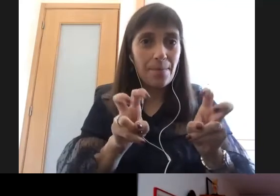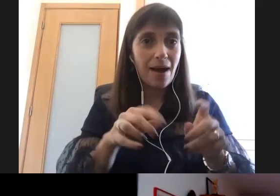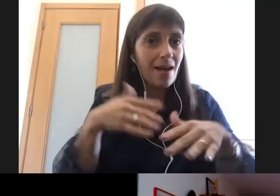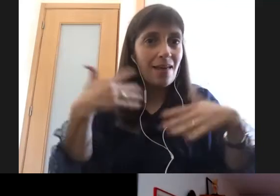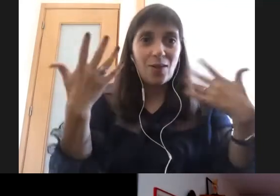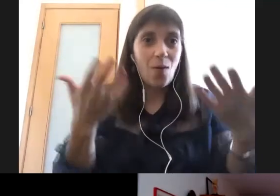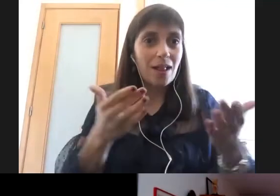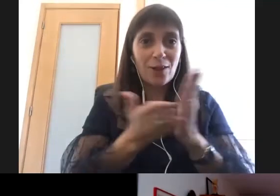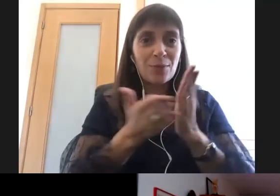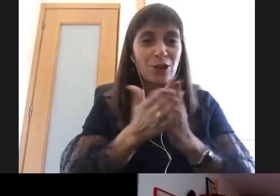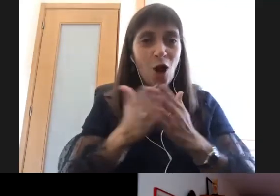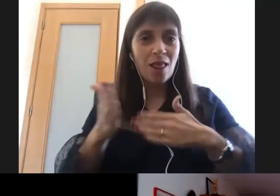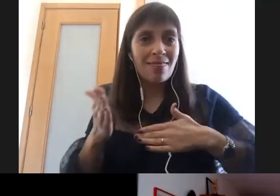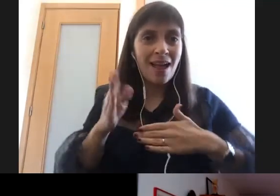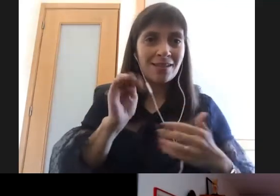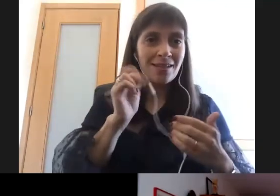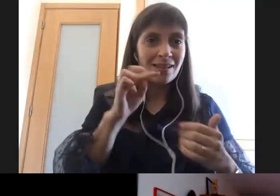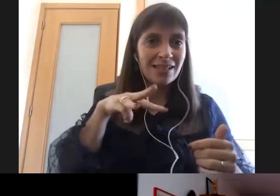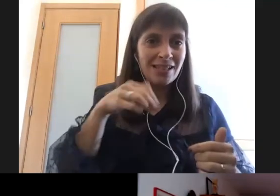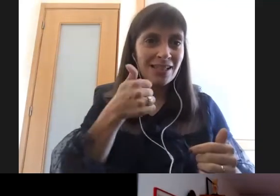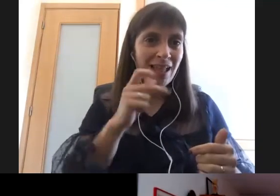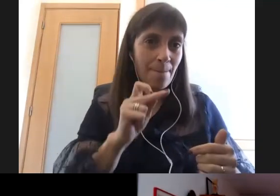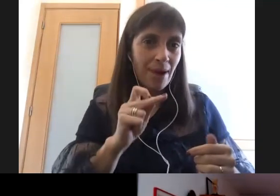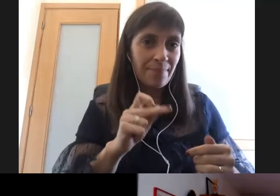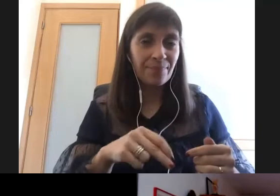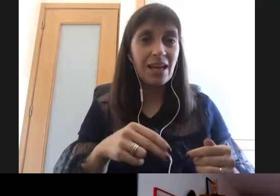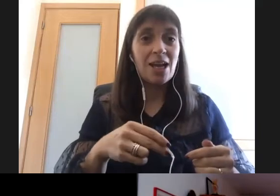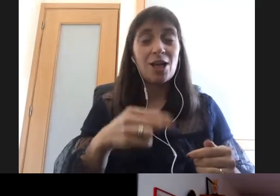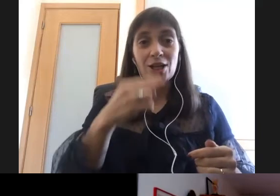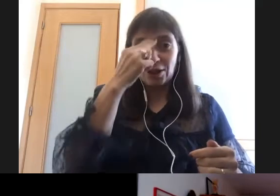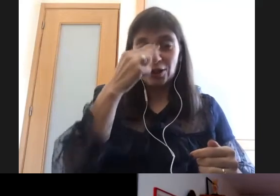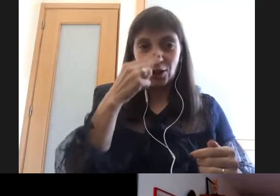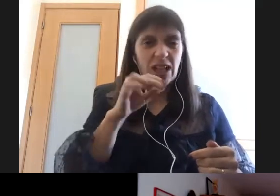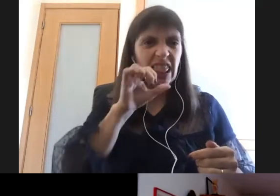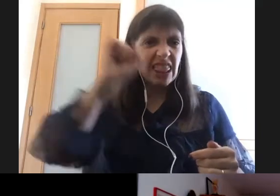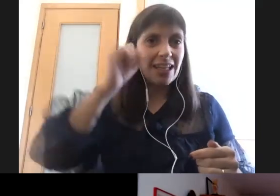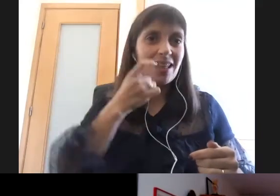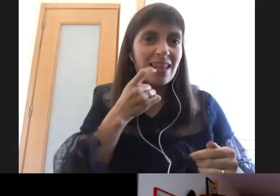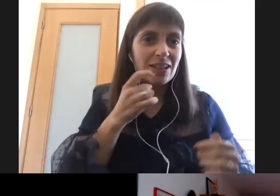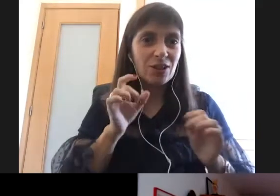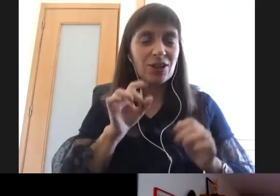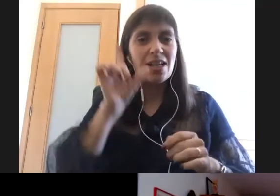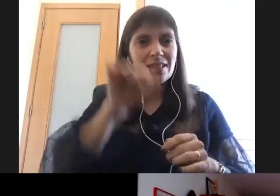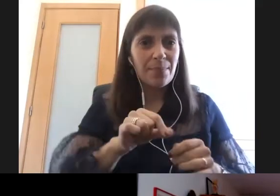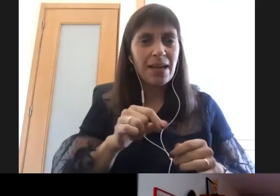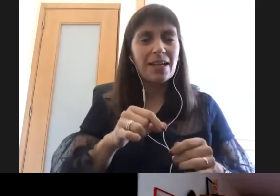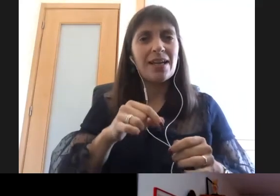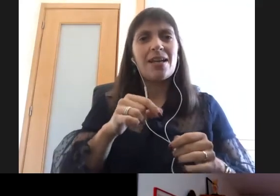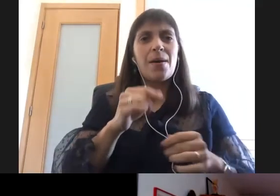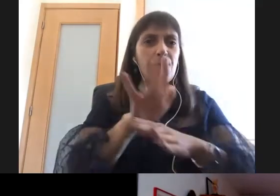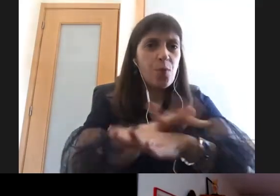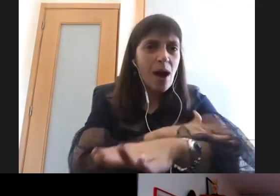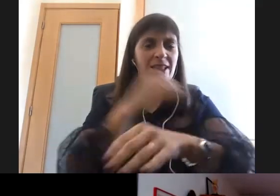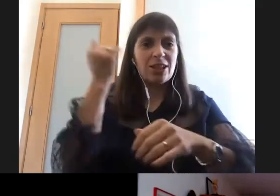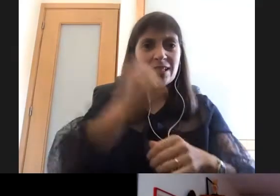escola de samba, sabe? A história de Tiradentes, contrabandistas, assassinos e poetas que sonharam a